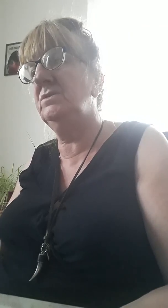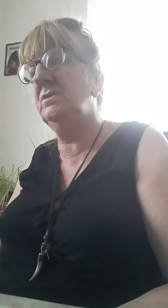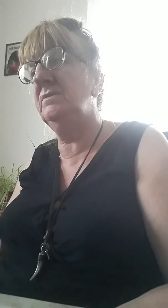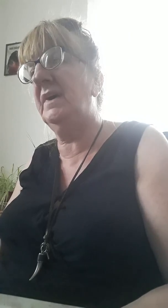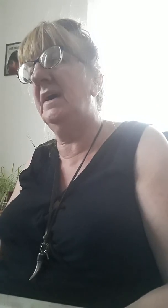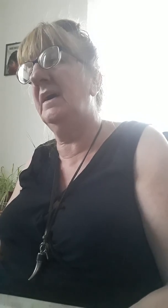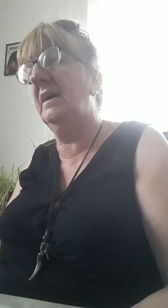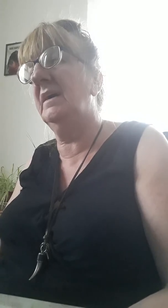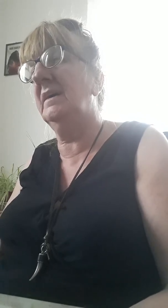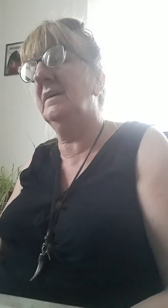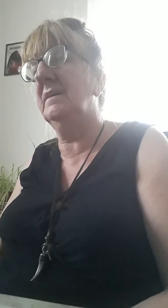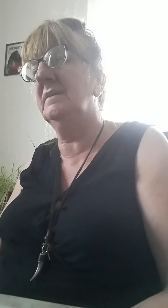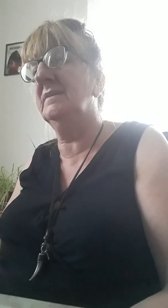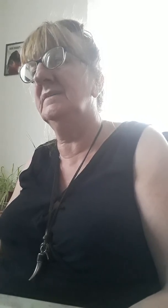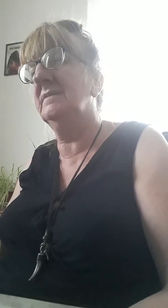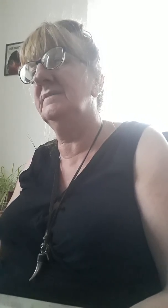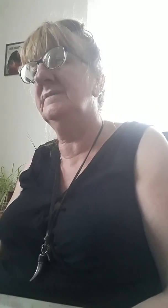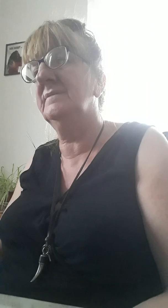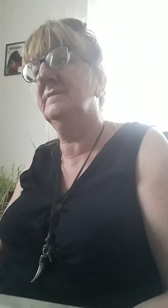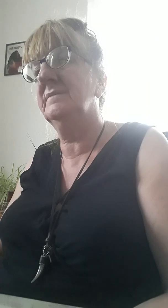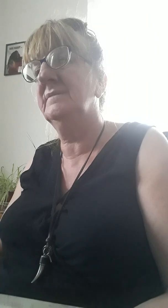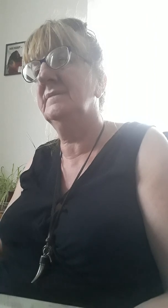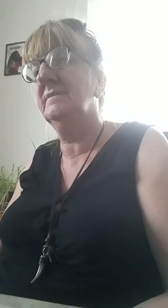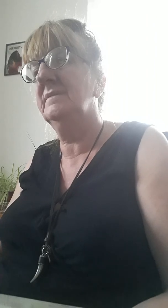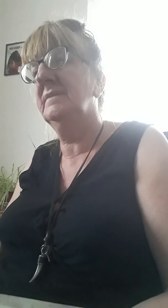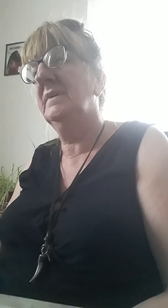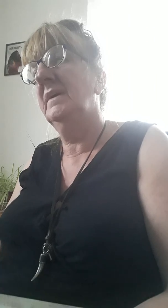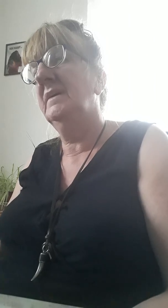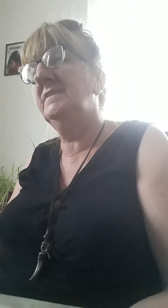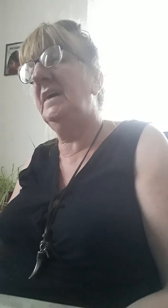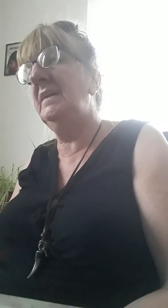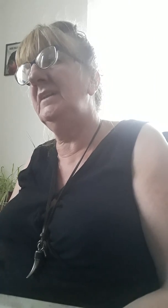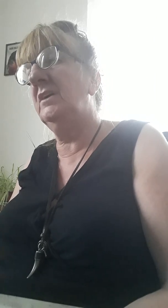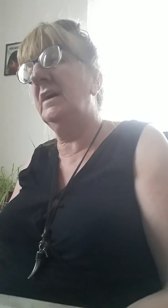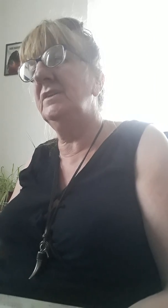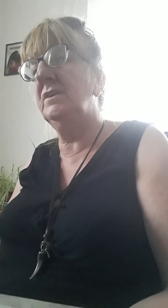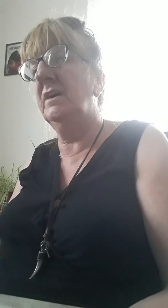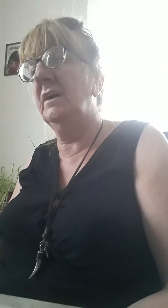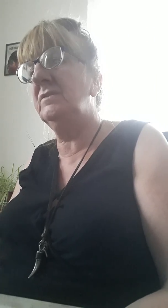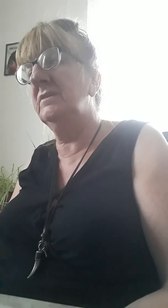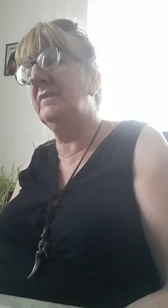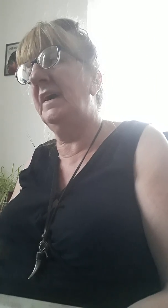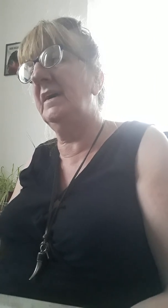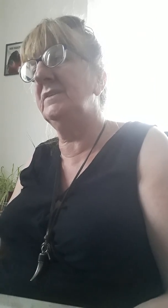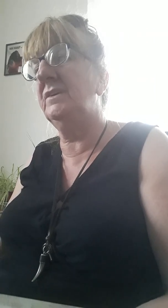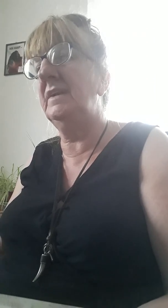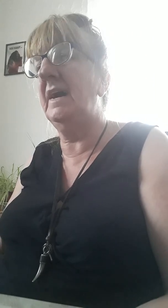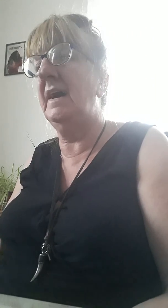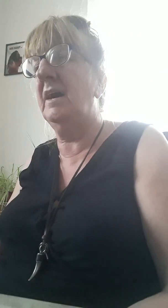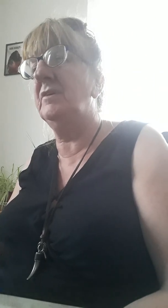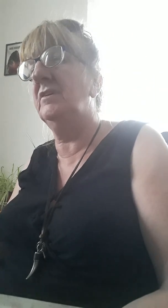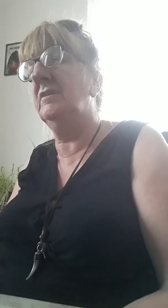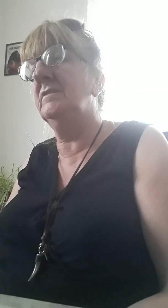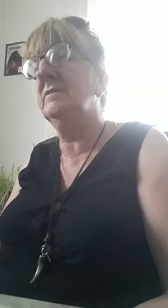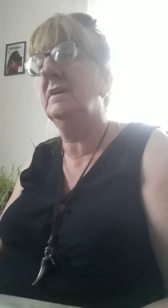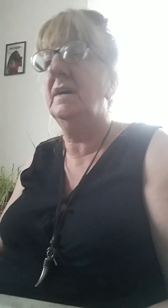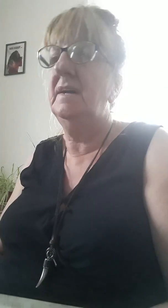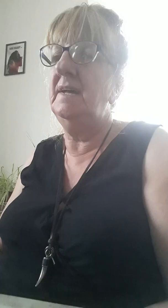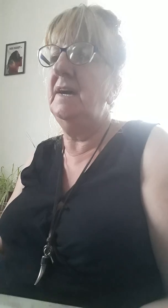d'une femme. C'est l'idole de couvert de l'air, les